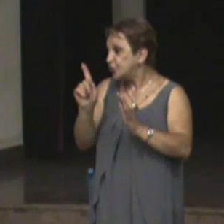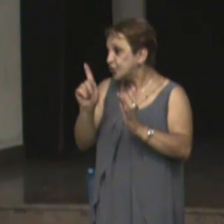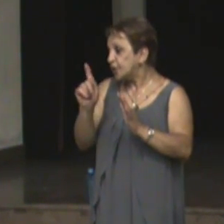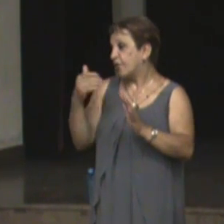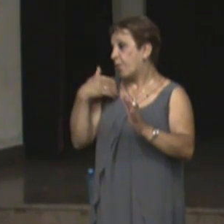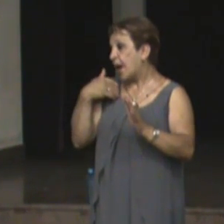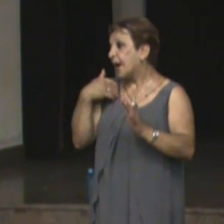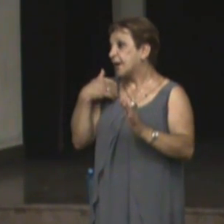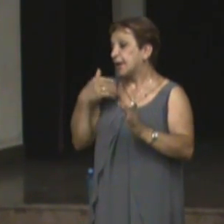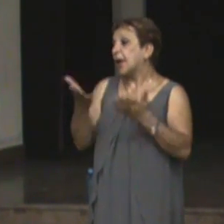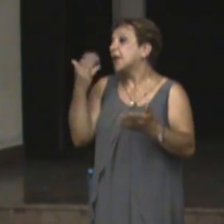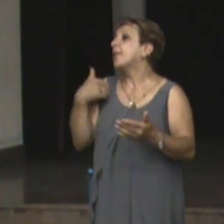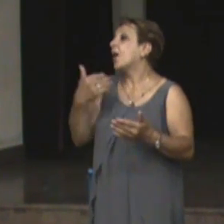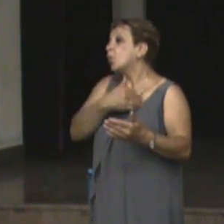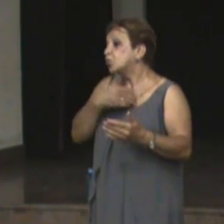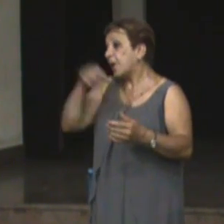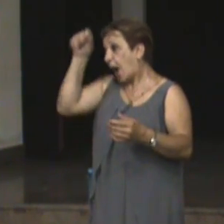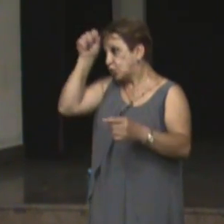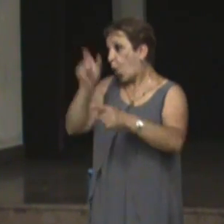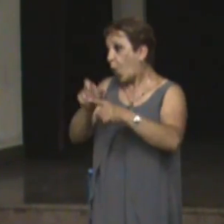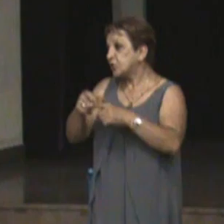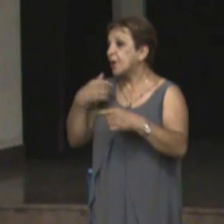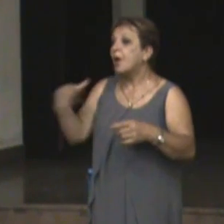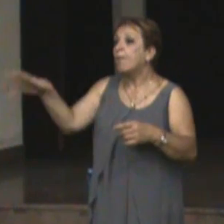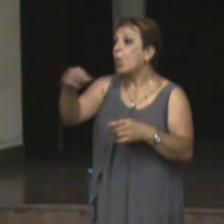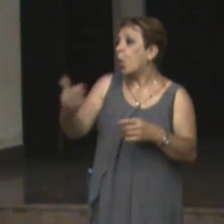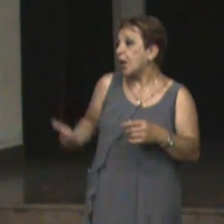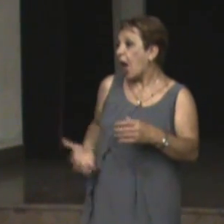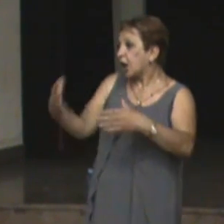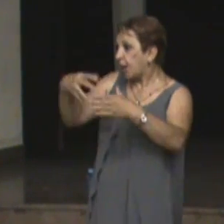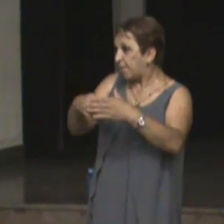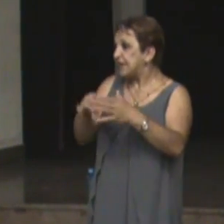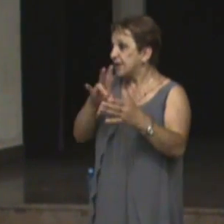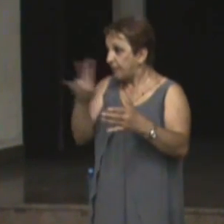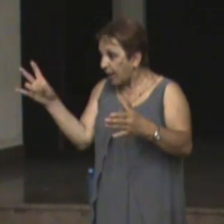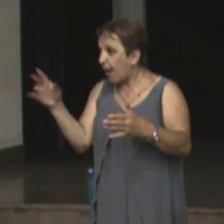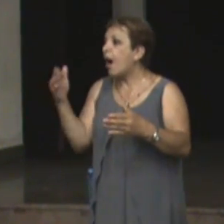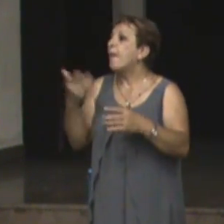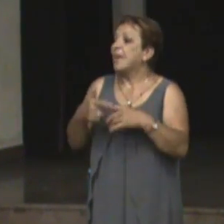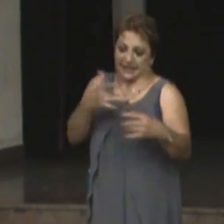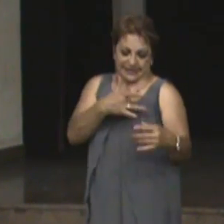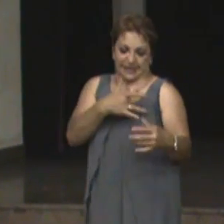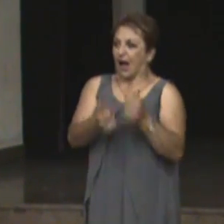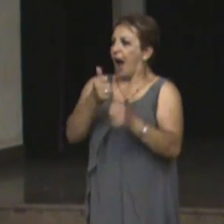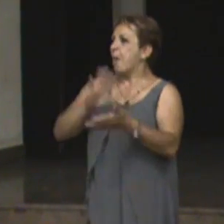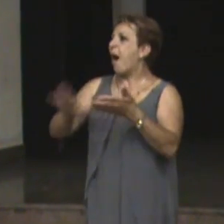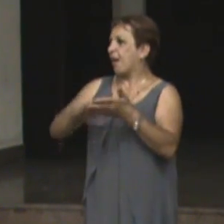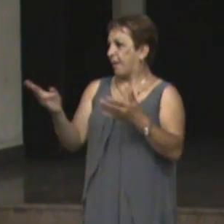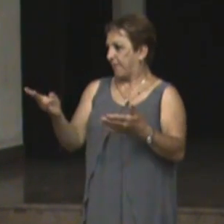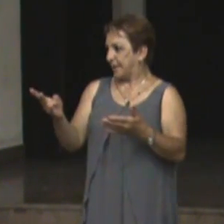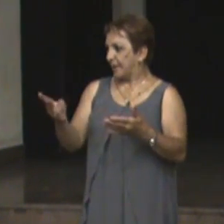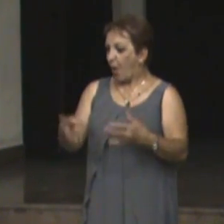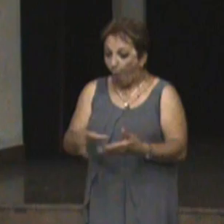որ մենք, երբ որ ուզում ենք, որ Աստծո խոսքը մեր կյանքում պտղաբեր լինի, ուրեմն մեր սրտի քարերը պիտի մաքրենք և